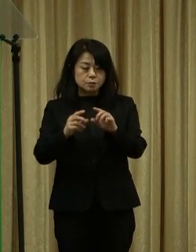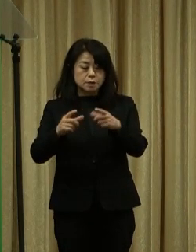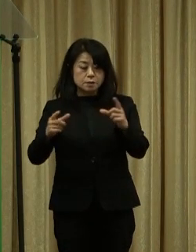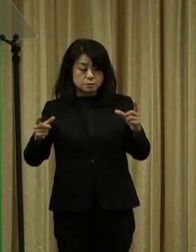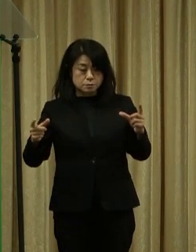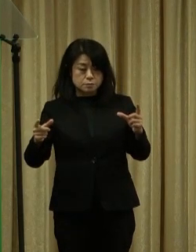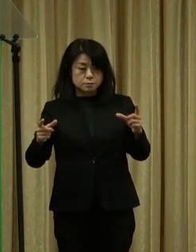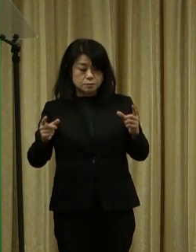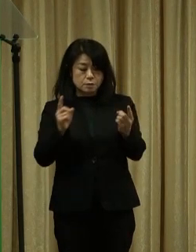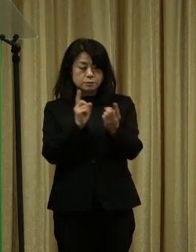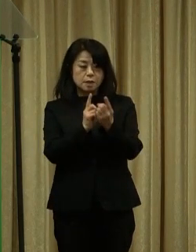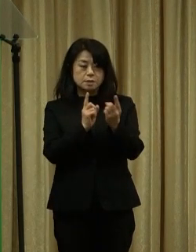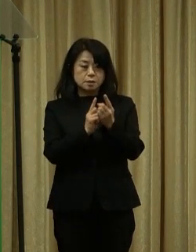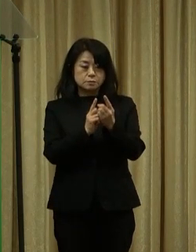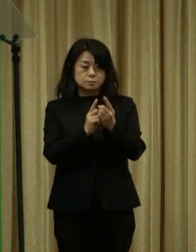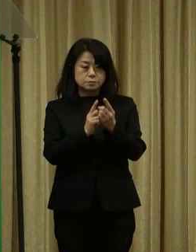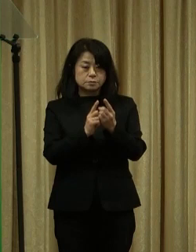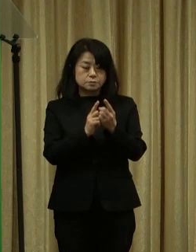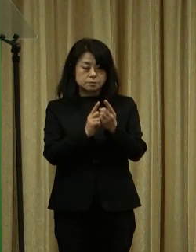と、